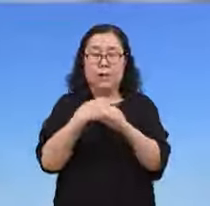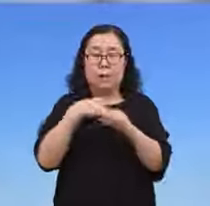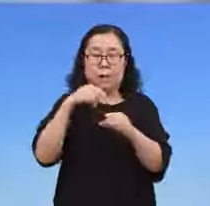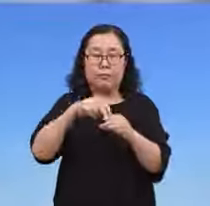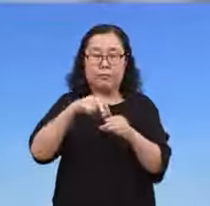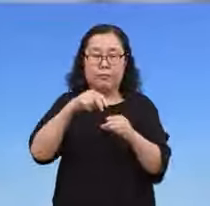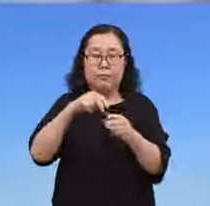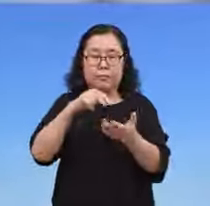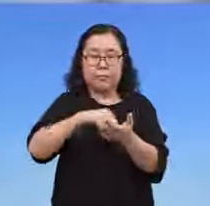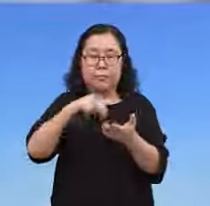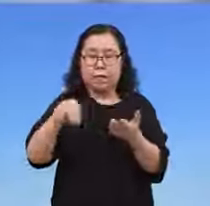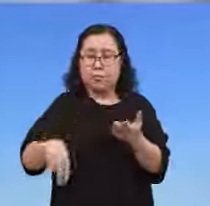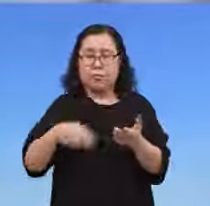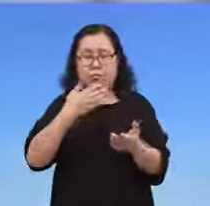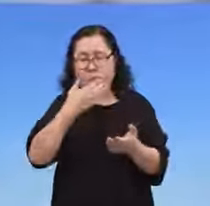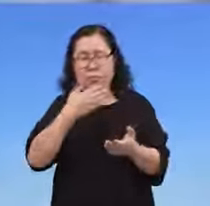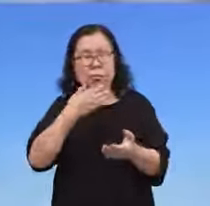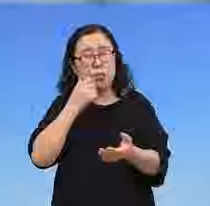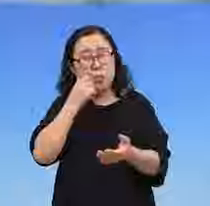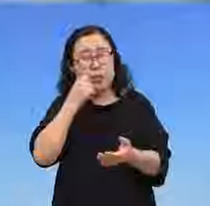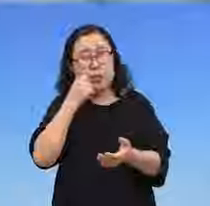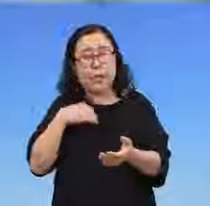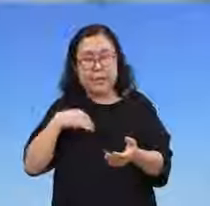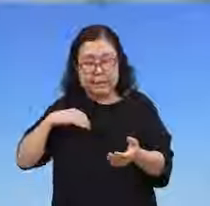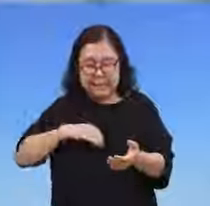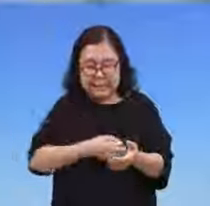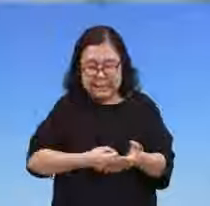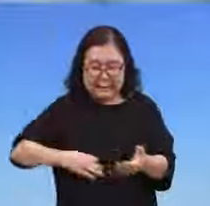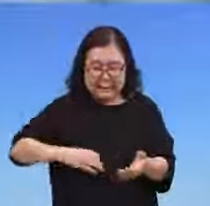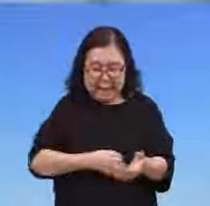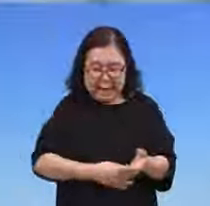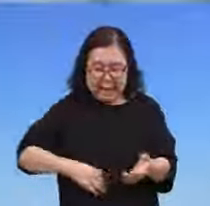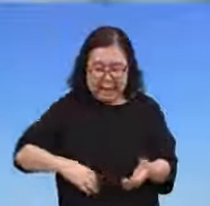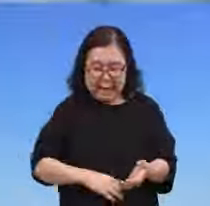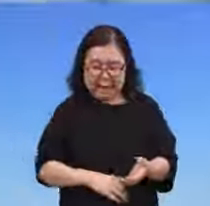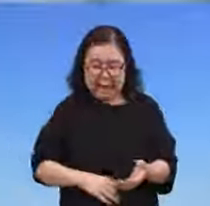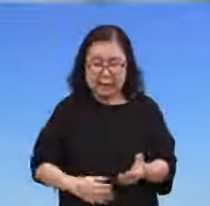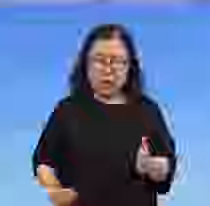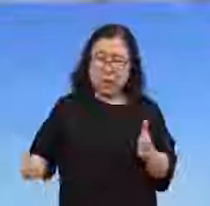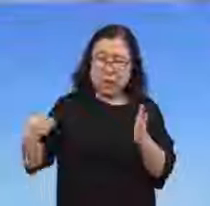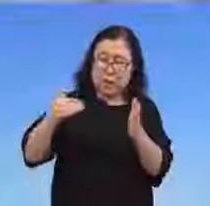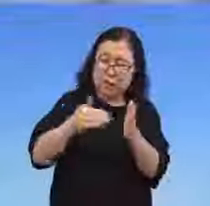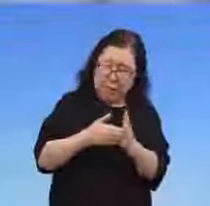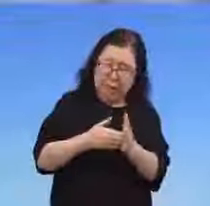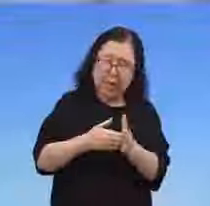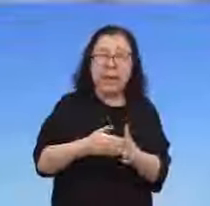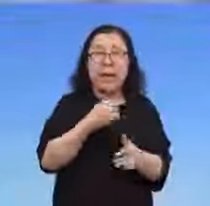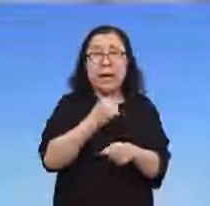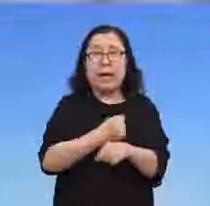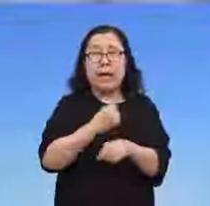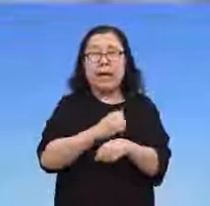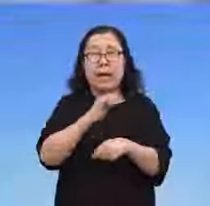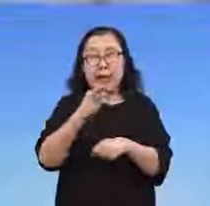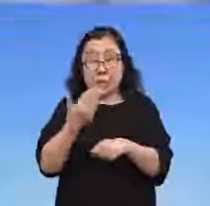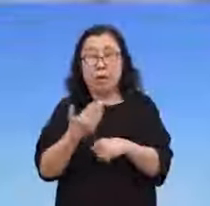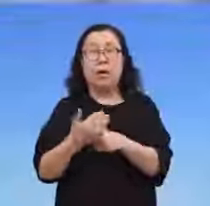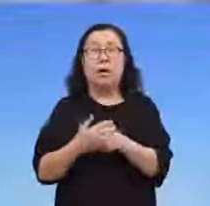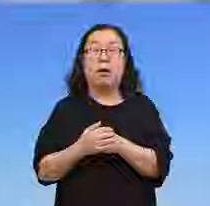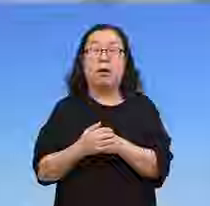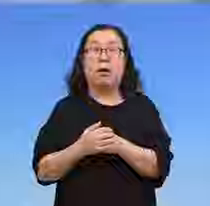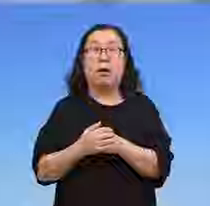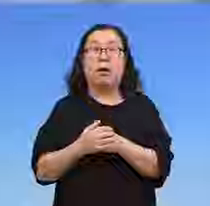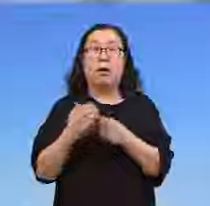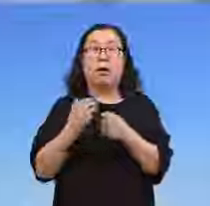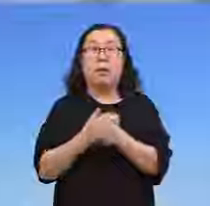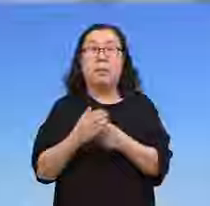수도 없고 왜? 나는 장까지 내려가야 될 사명이 있으니까. 누가 뭐라 찝쩍거려도